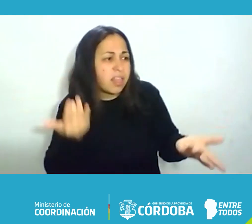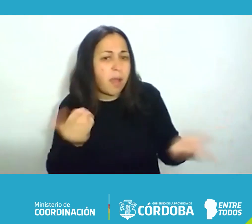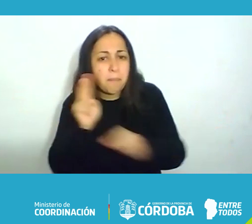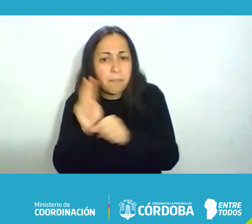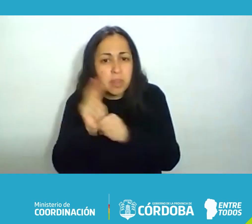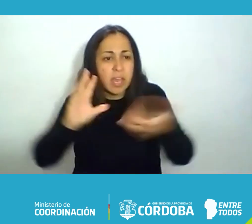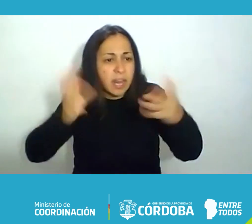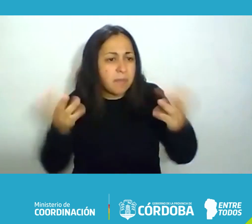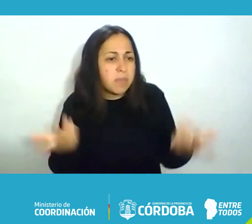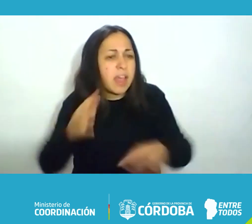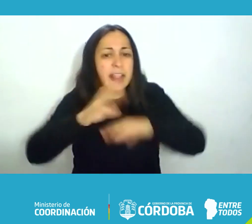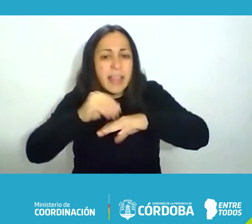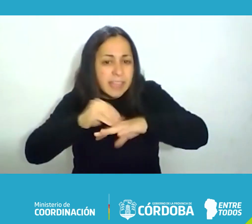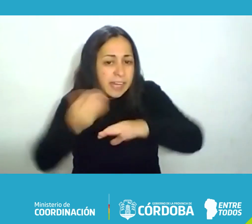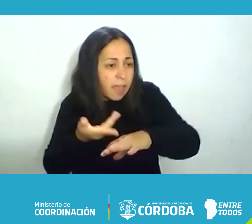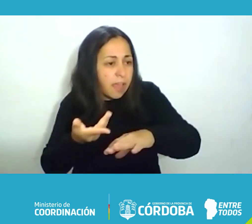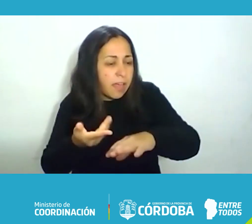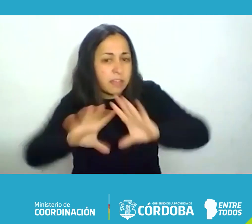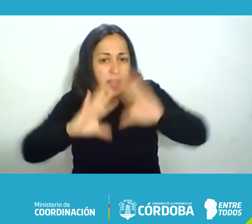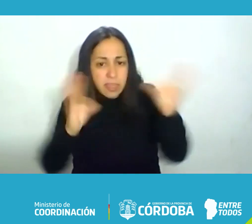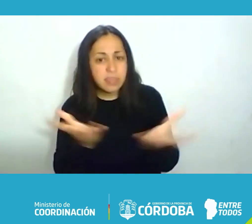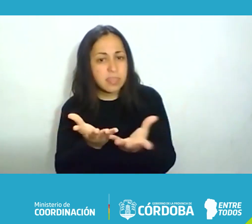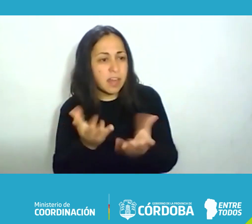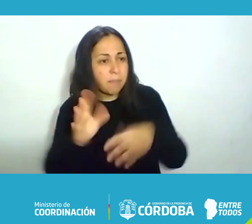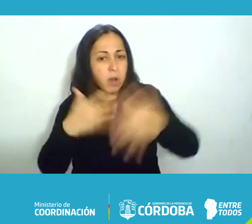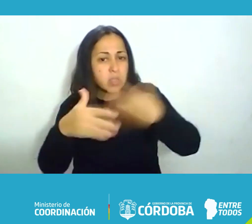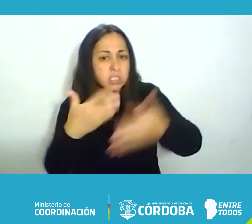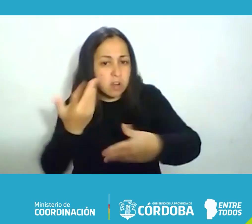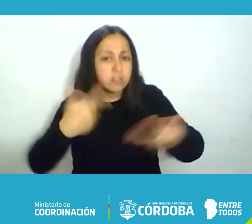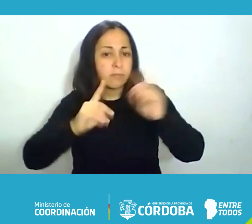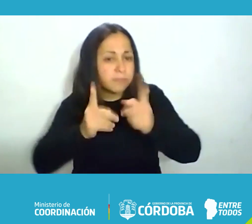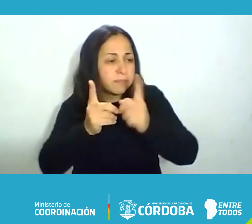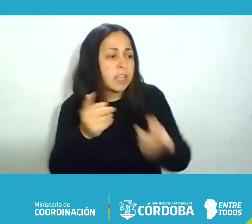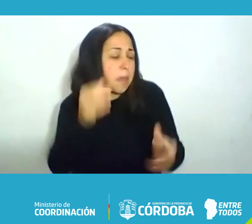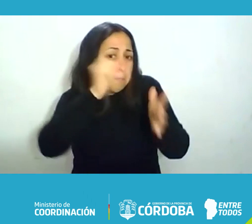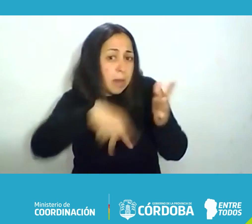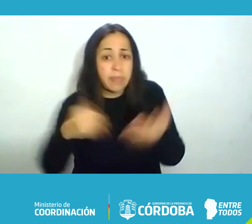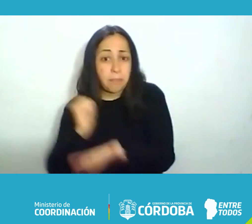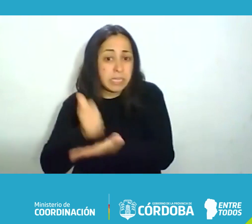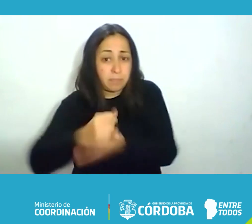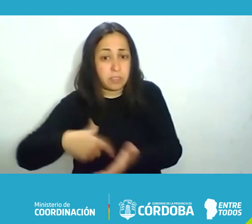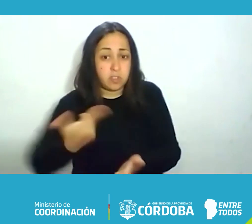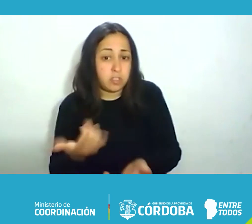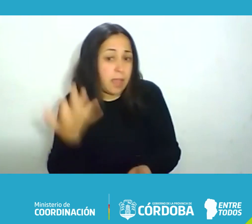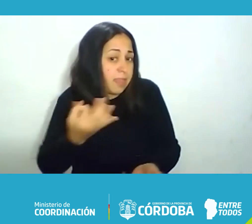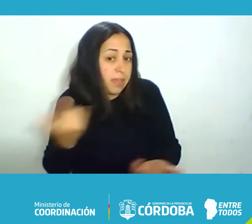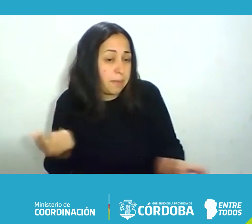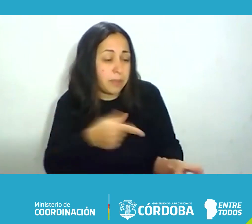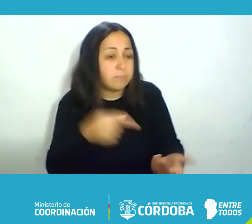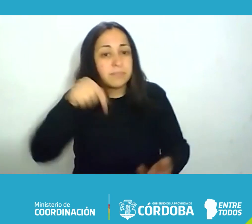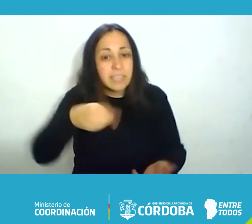al ambiente. La tierra, para que sea un desarrollo sostenible, tiene que haber un plan de participación social. Esta